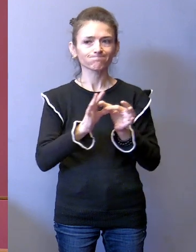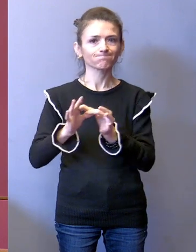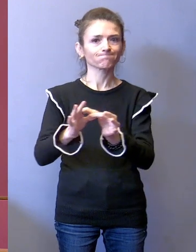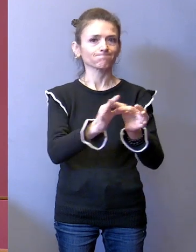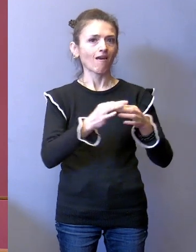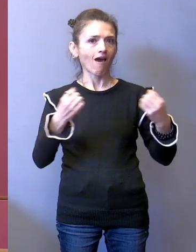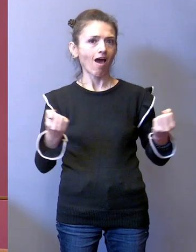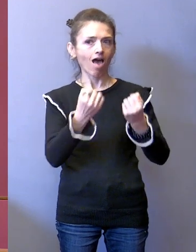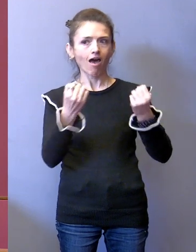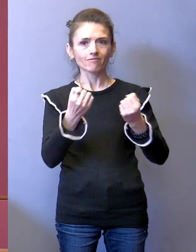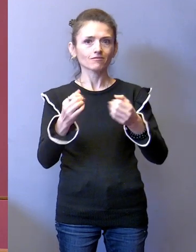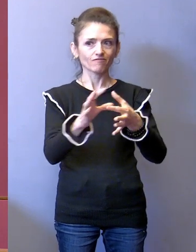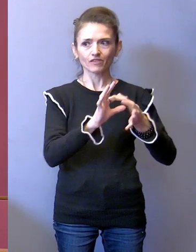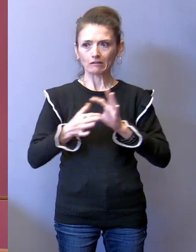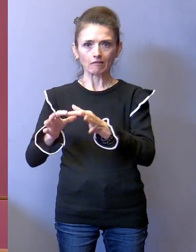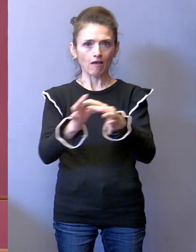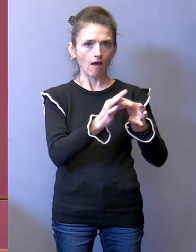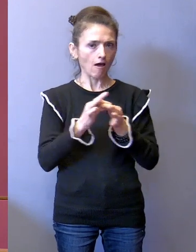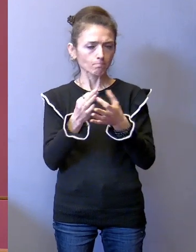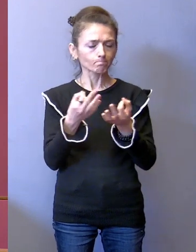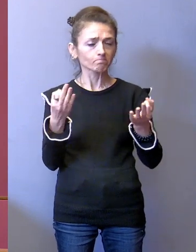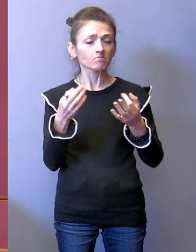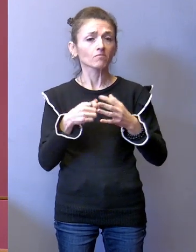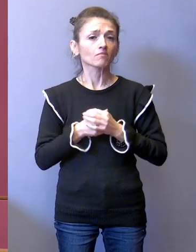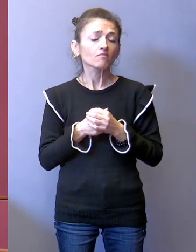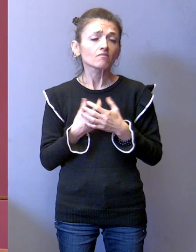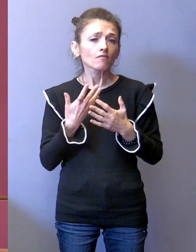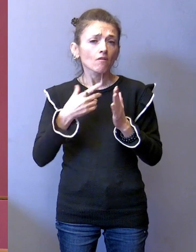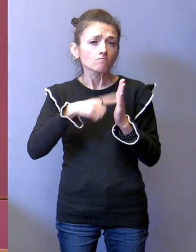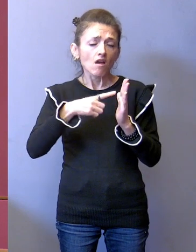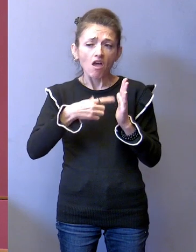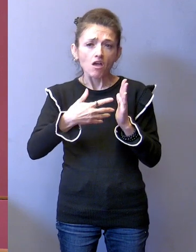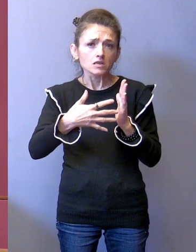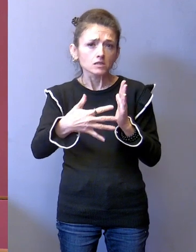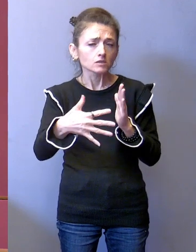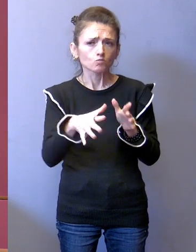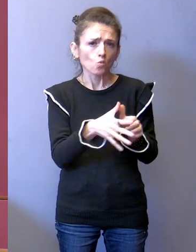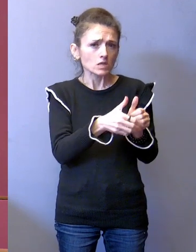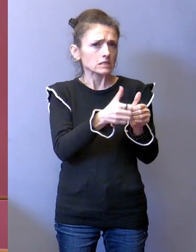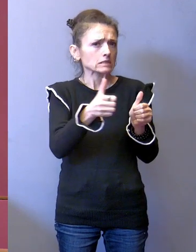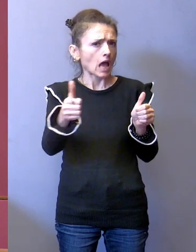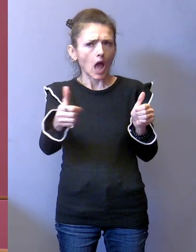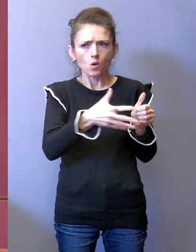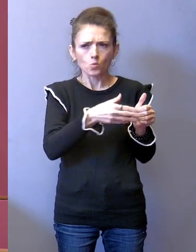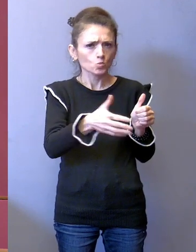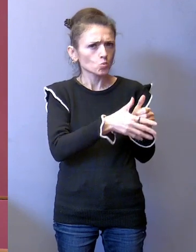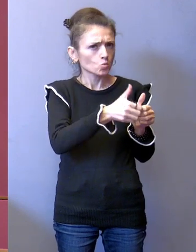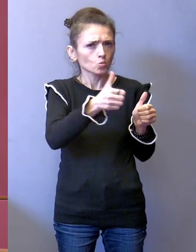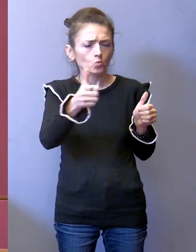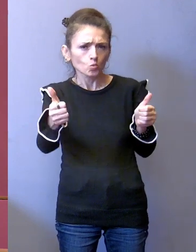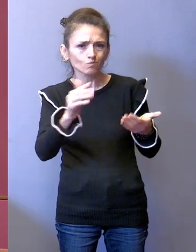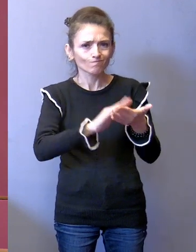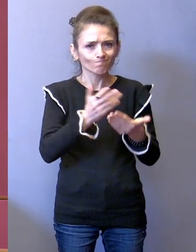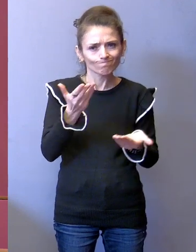quanto riguarda le attività commerciali abbiamo mesi quindi tutto l'anno ce lo prenderemo quest'anno per effettuare